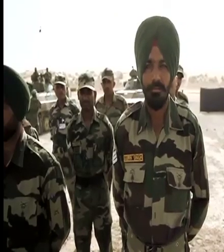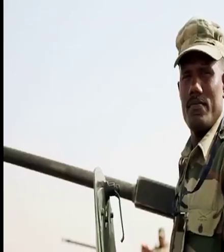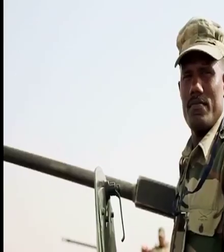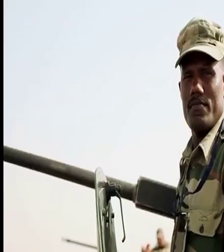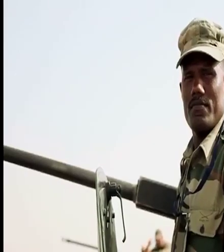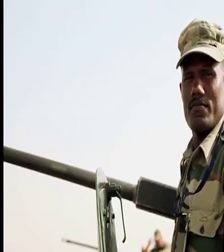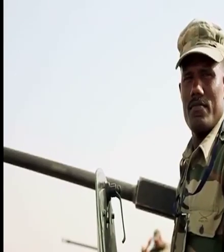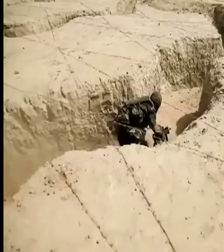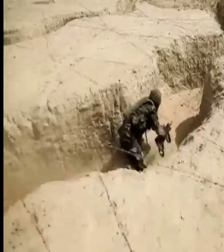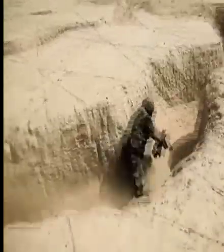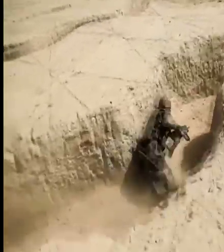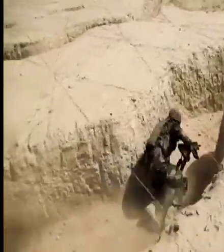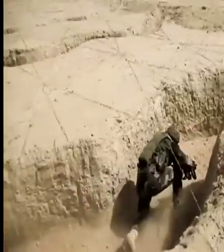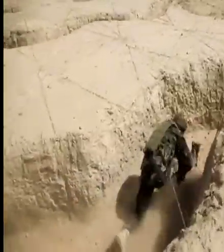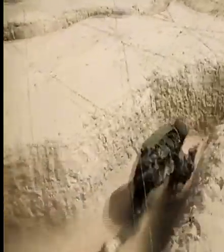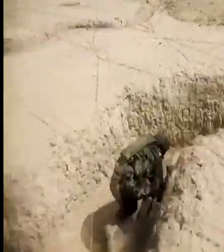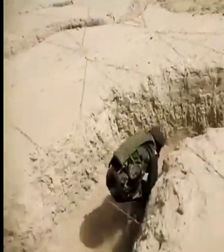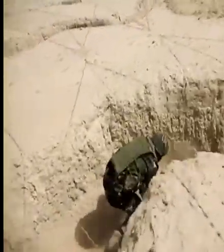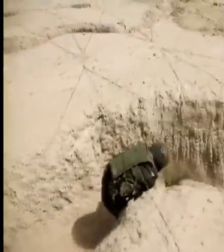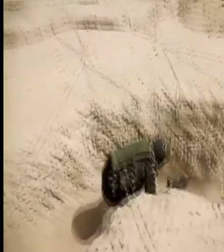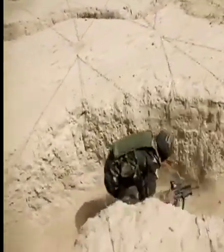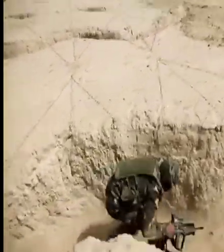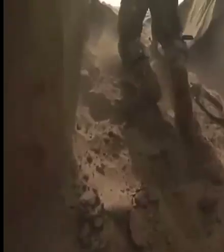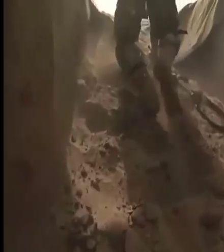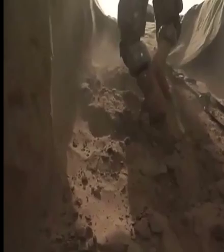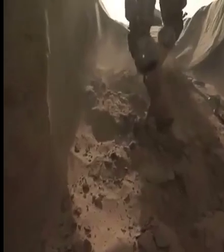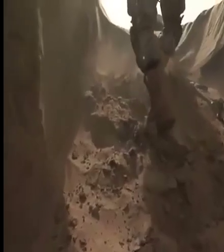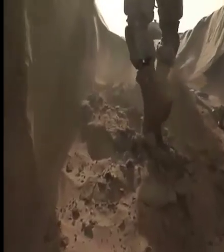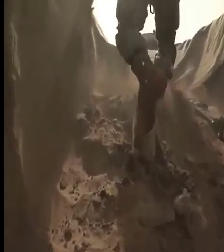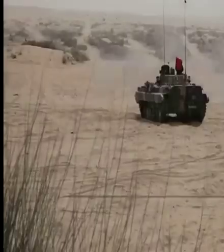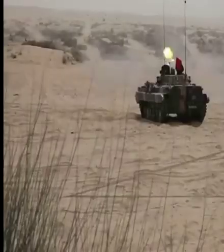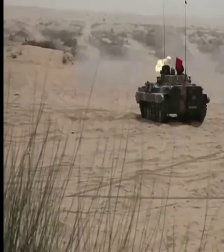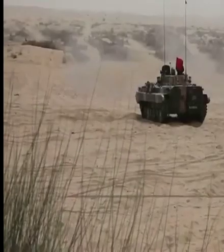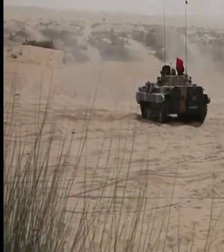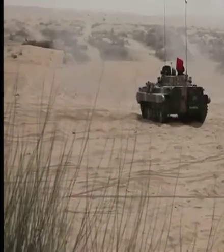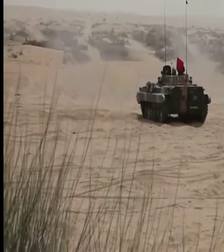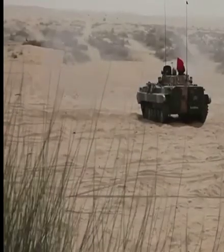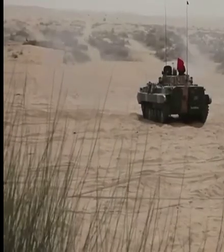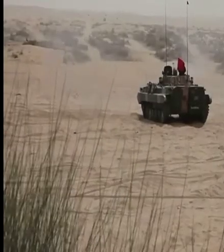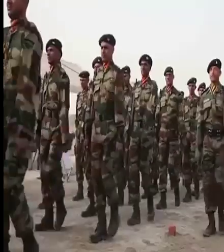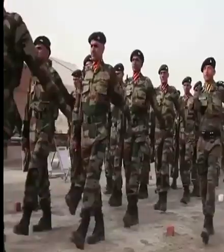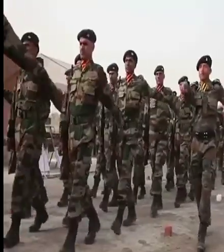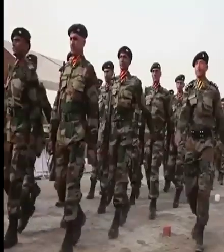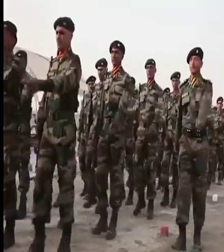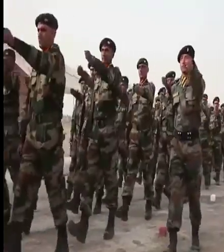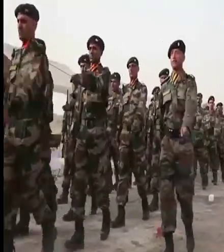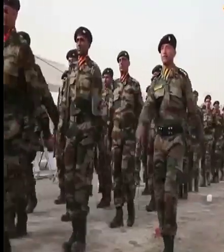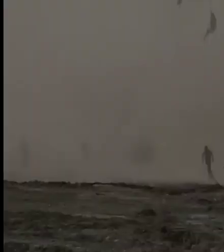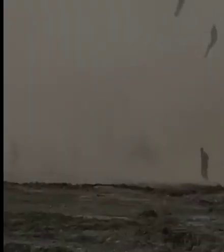करता है जो देश की सुरक्षा के लिए अपनी जान की बाजी लगाने से भी नहीं चूकते। सच तो